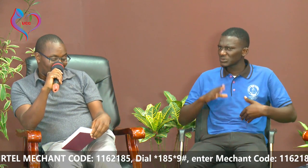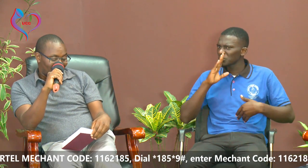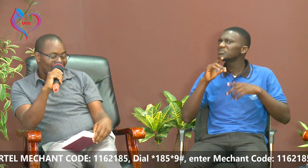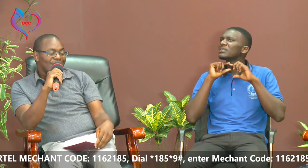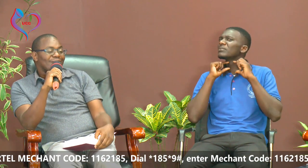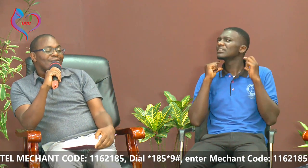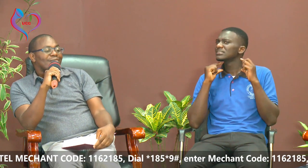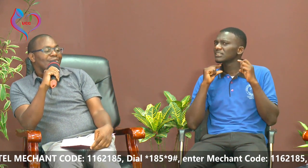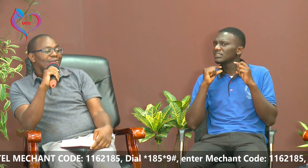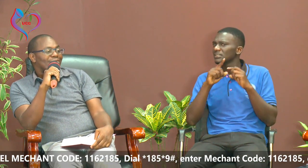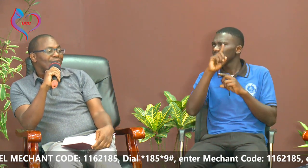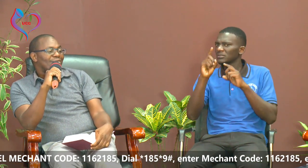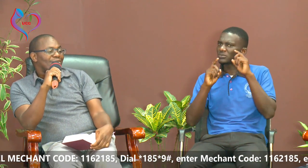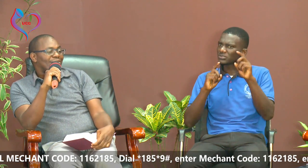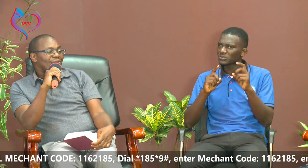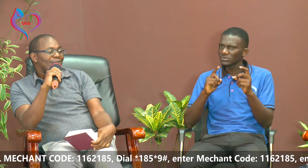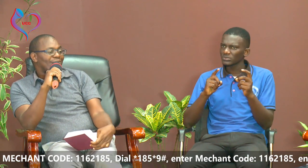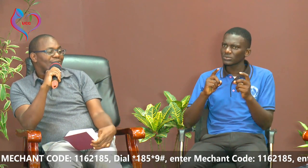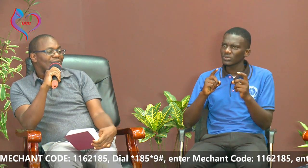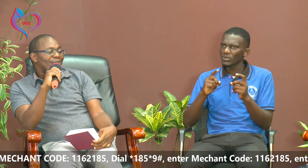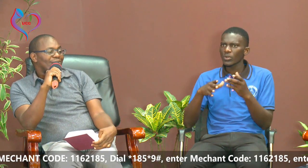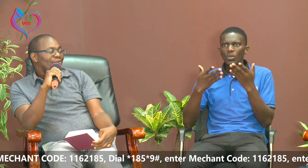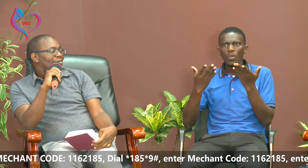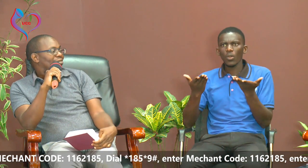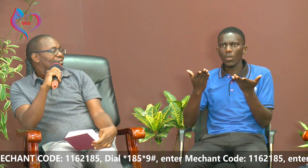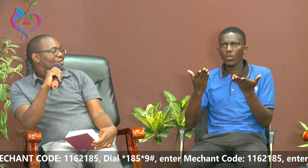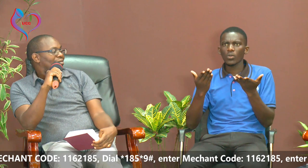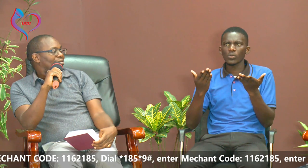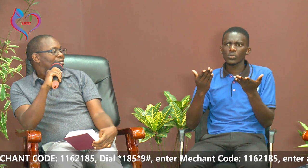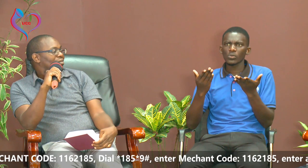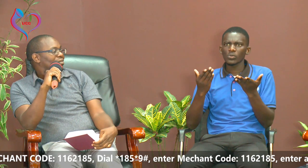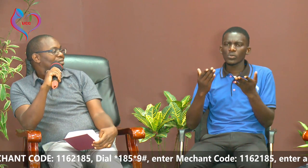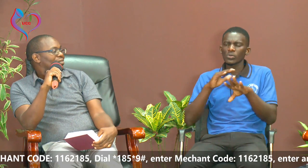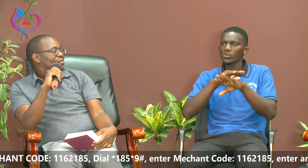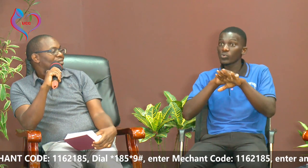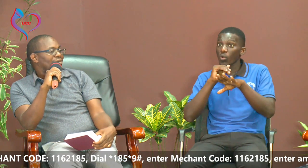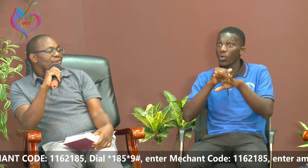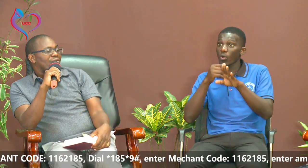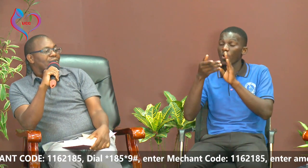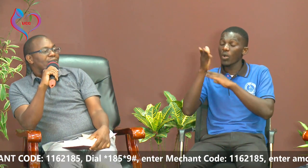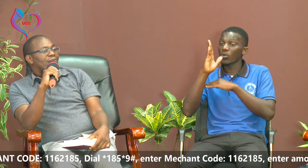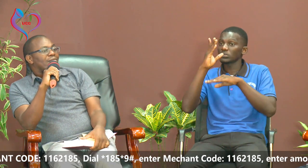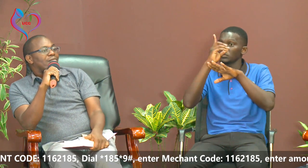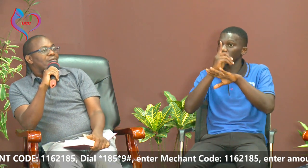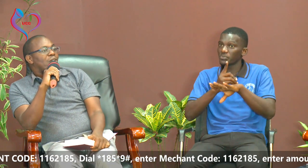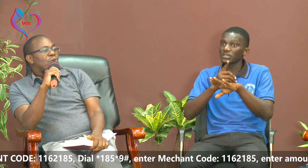buweereza oba okuyitibwa kw'omuntu mu kuweereza Katonda kwesiganzibwa ku myaka awo wali awo